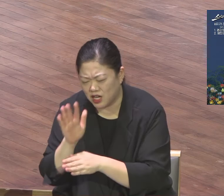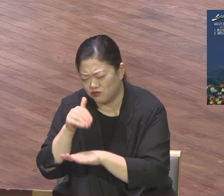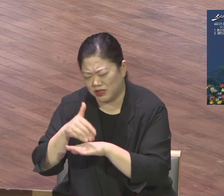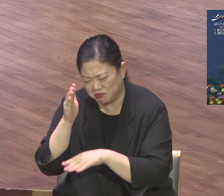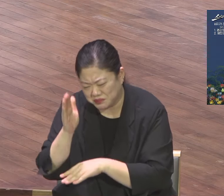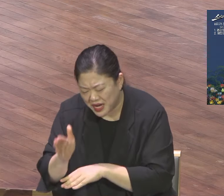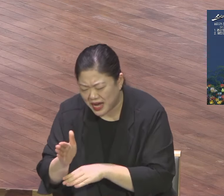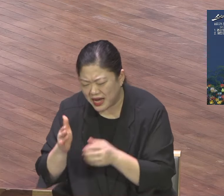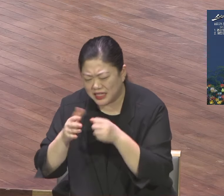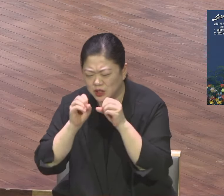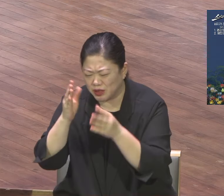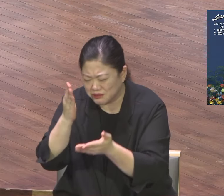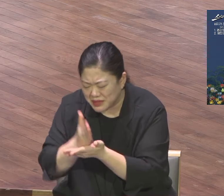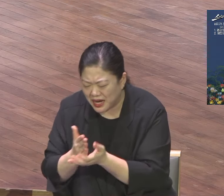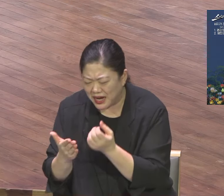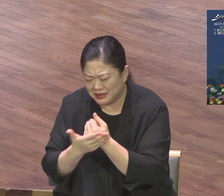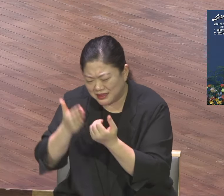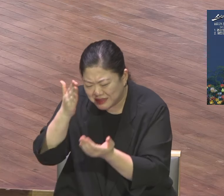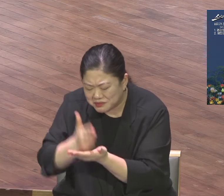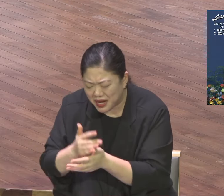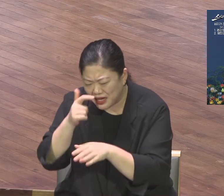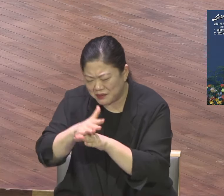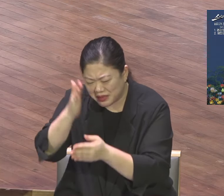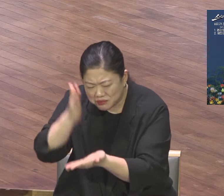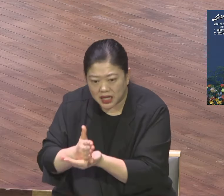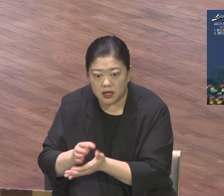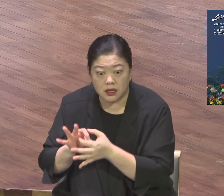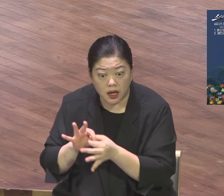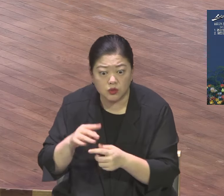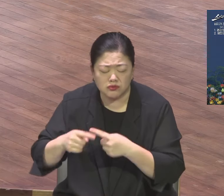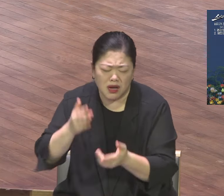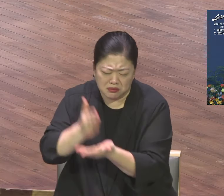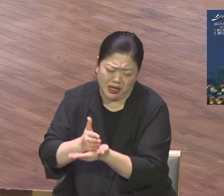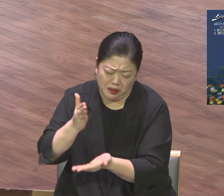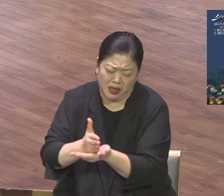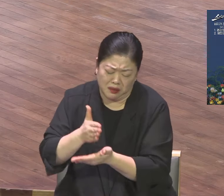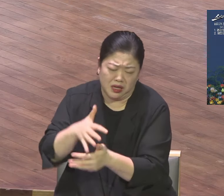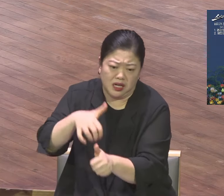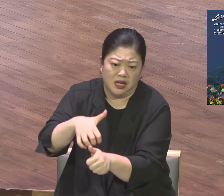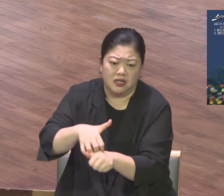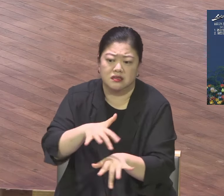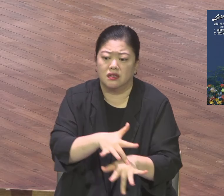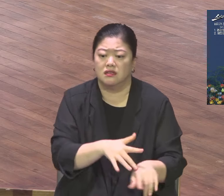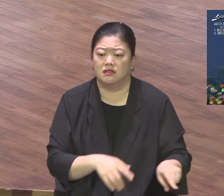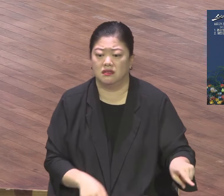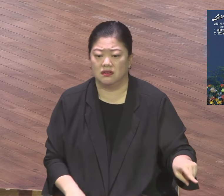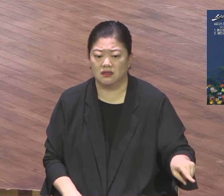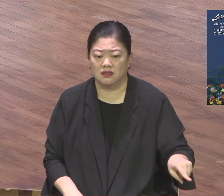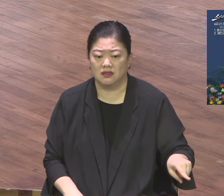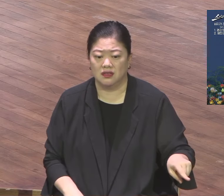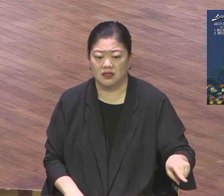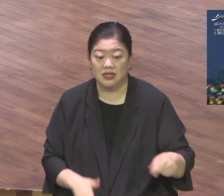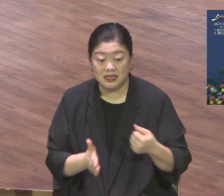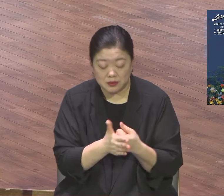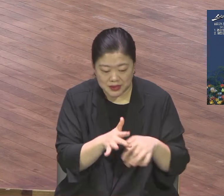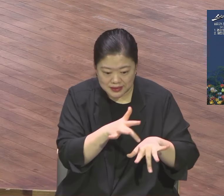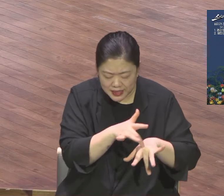특별히 창세기 3장의 허감 세력은요, 우리에게 믿음을 지속하지 못하도 하는 방법이 뭐냐? 환난과